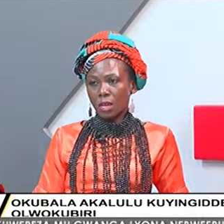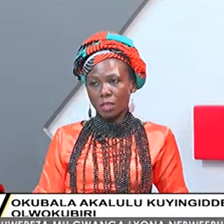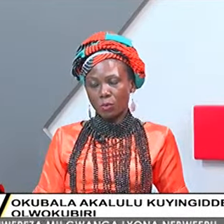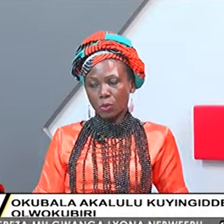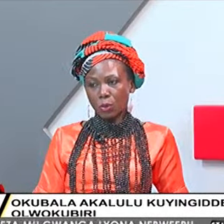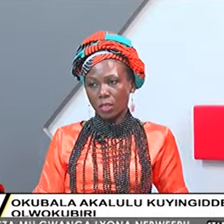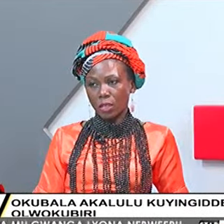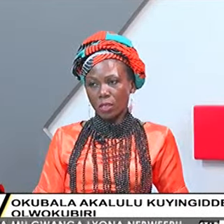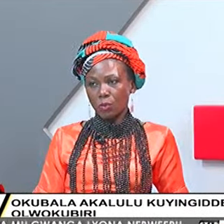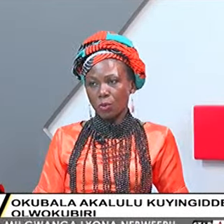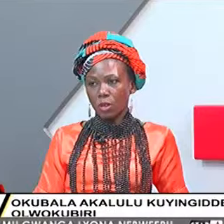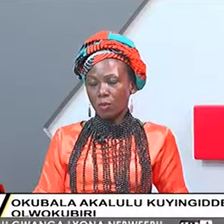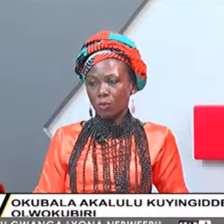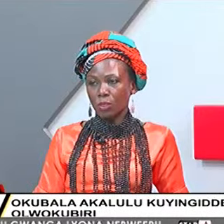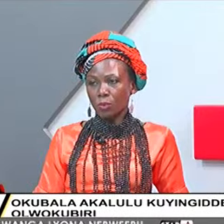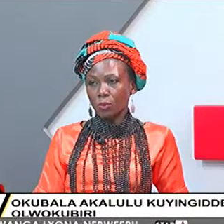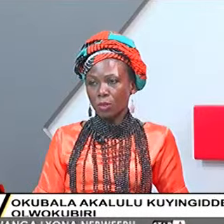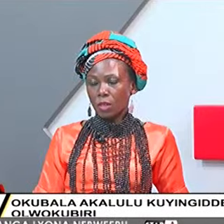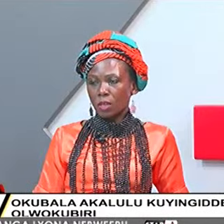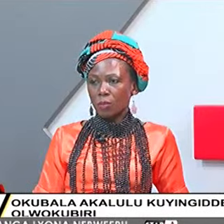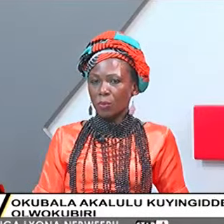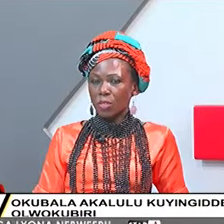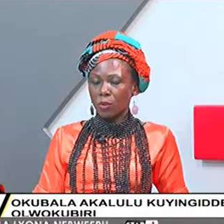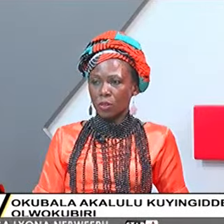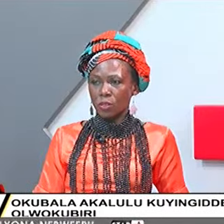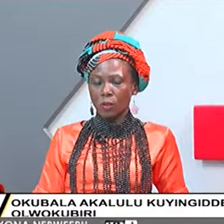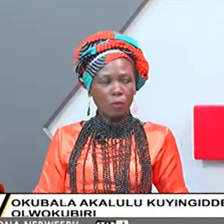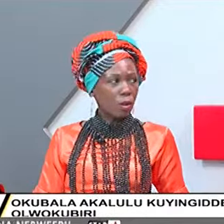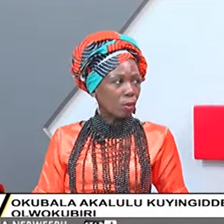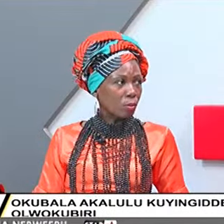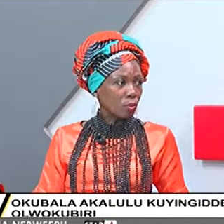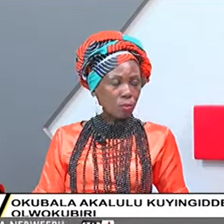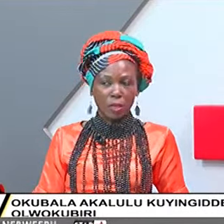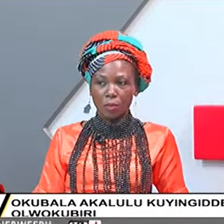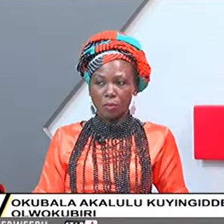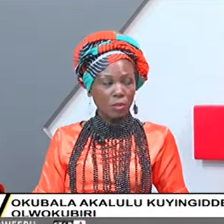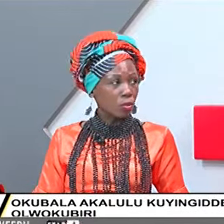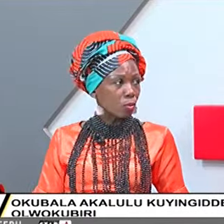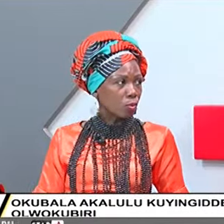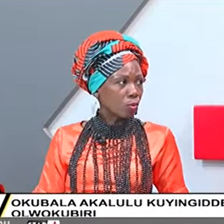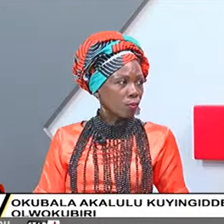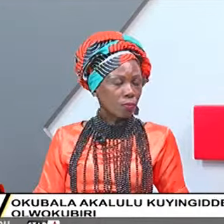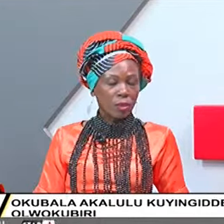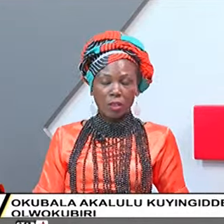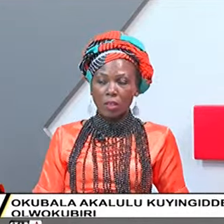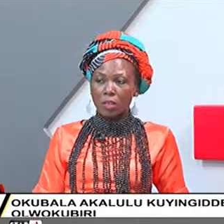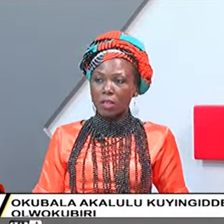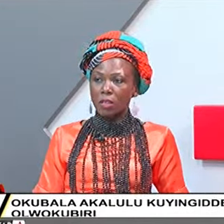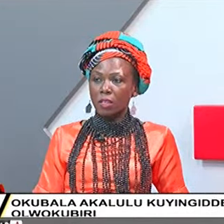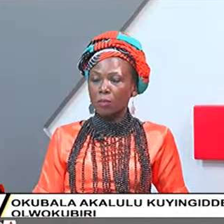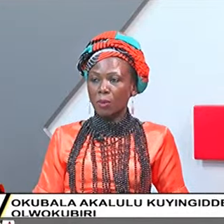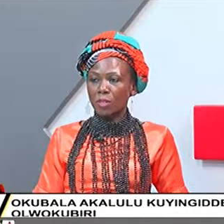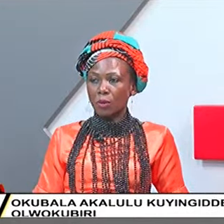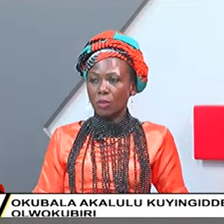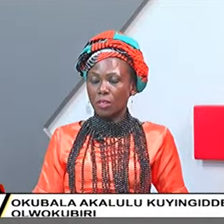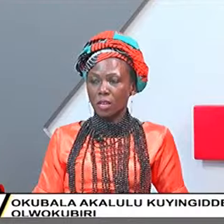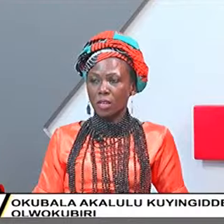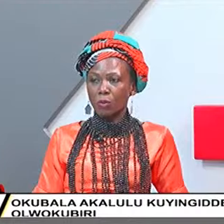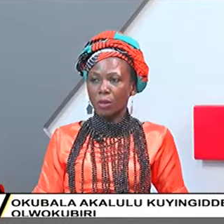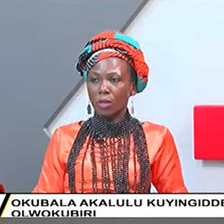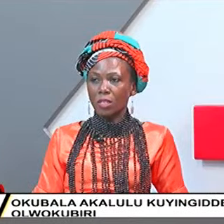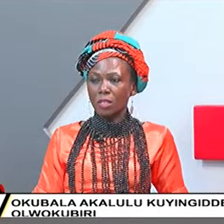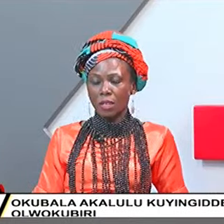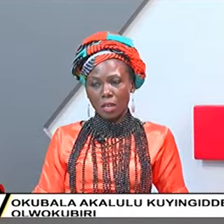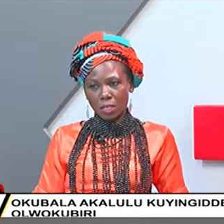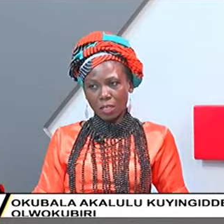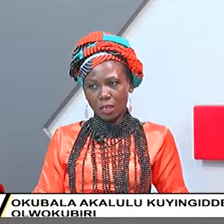ate kati bwe twogerera ali ku 6 mu 3 ne mwami Kyagulanyi kyogerako abo ababiri kubanga be basinze obululu naye ne mwami Kyagulanyi alina we